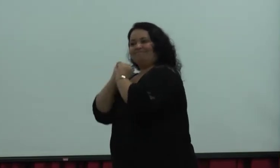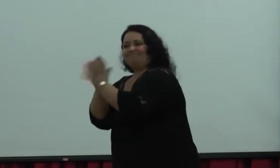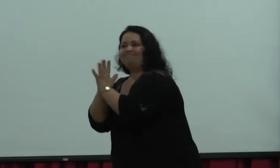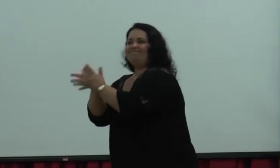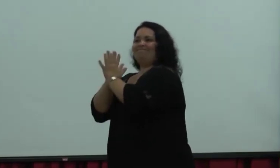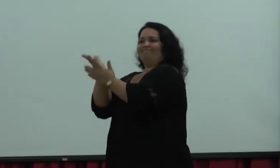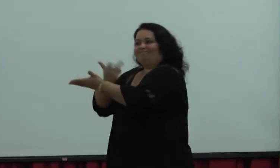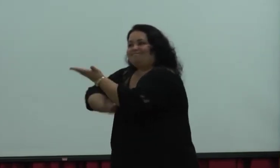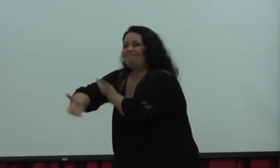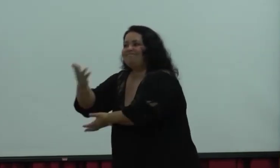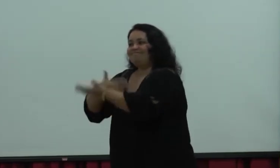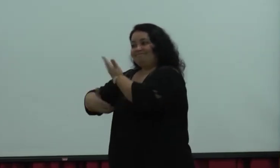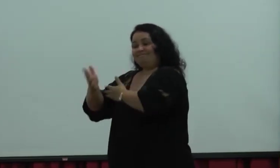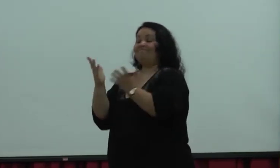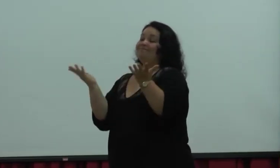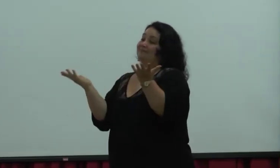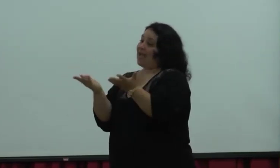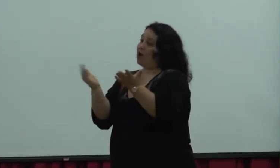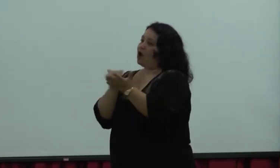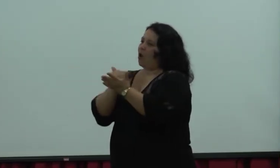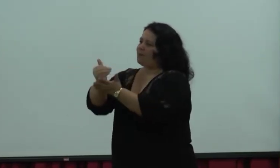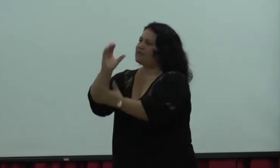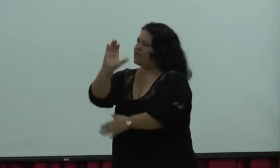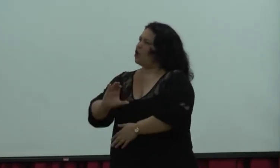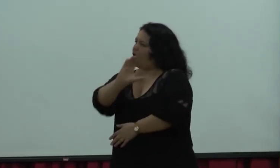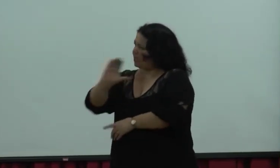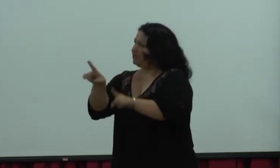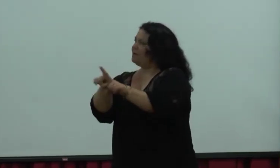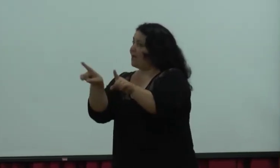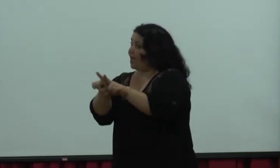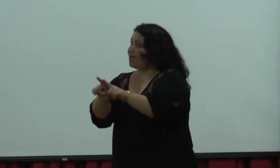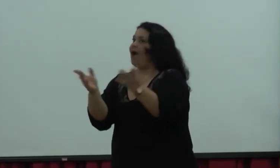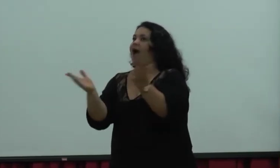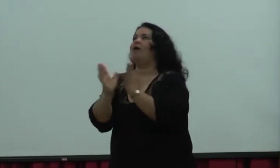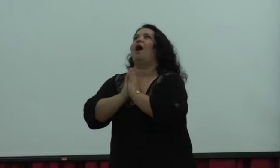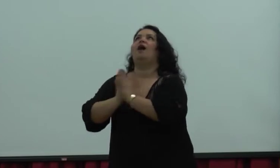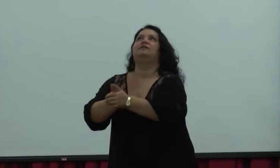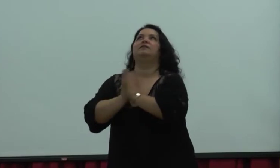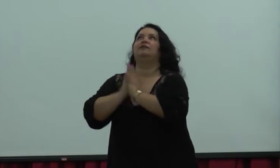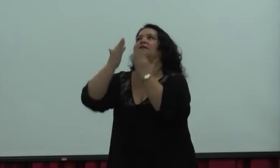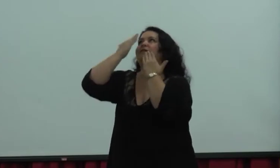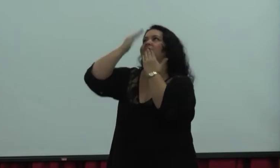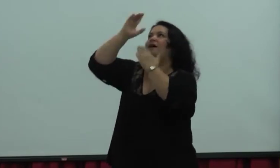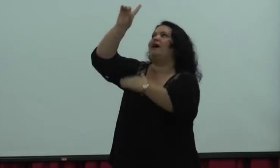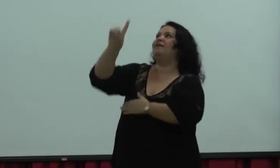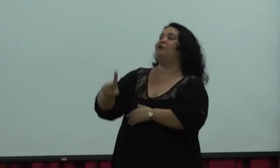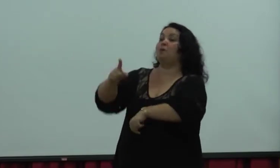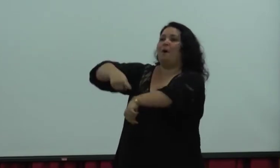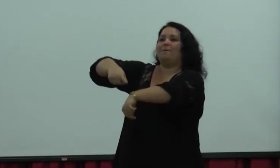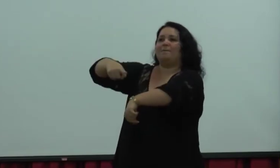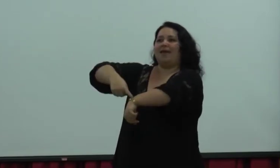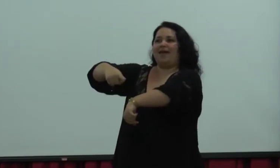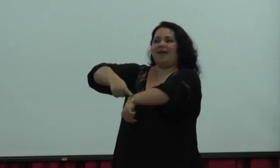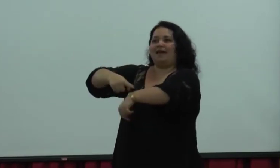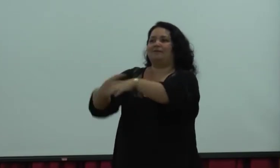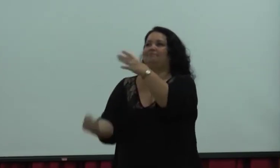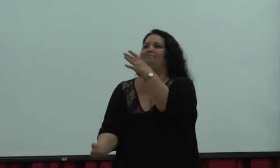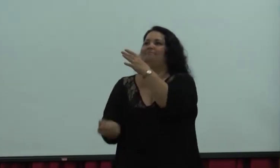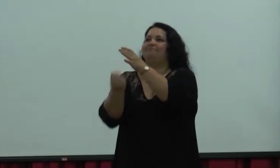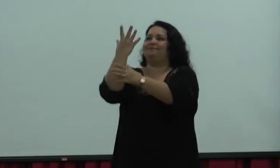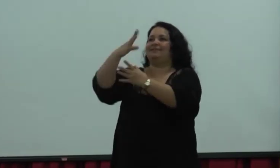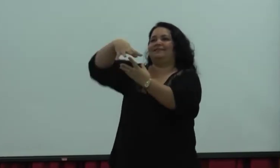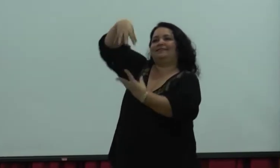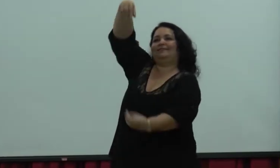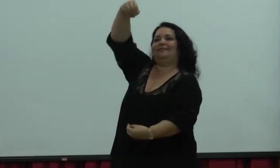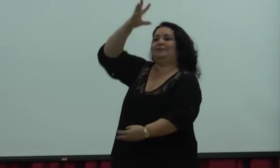indo um pouco para as pastorais católicas. E agora, graças a Deus, a gente está nesse momento em que o Espiritismo